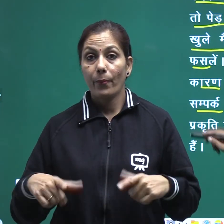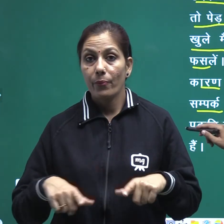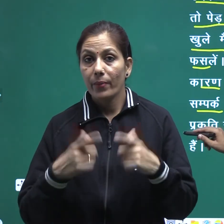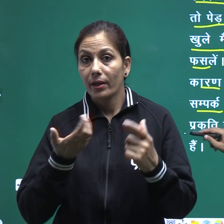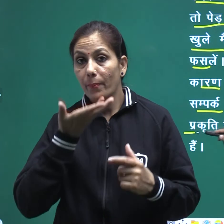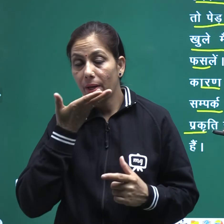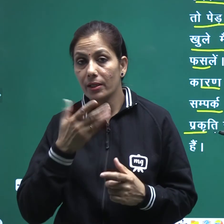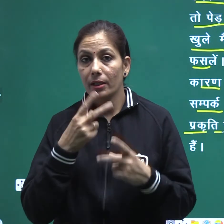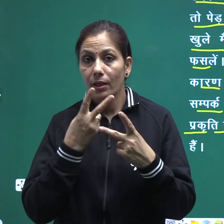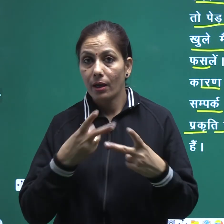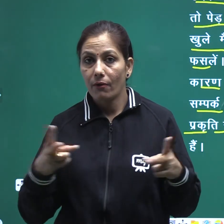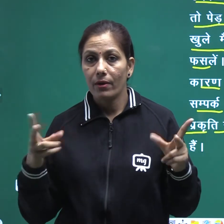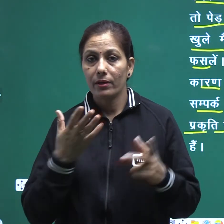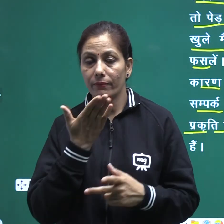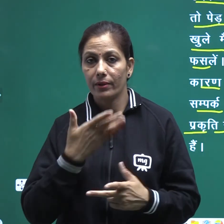से